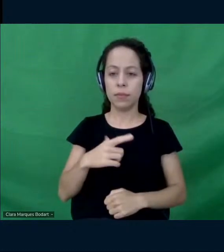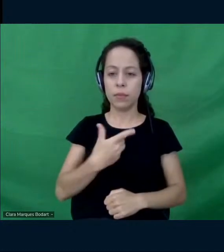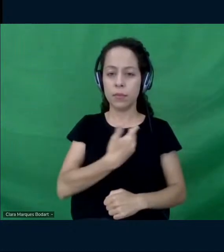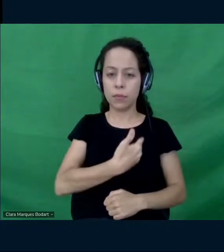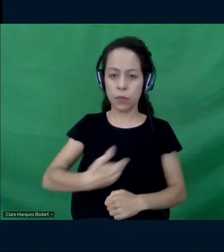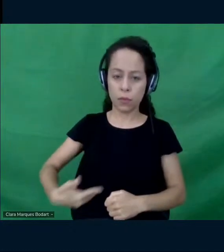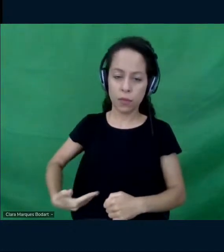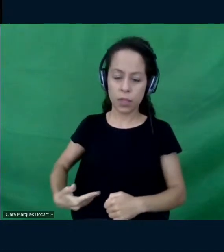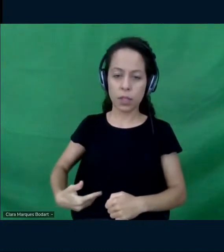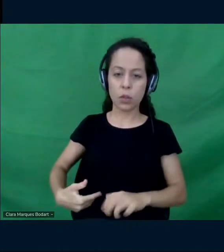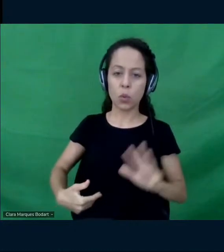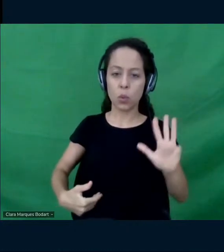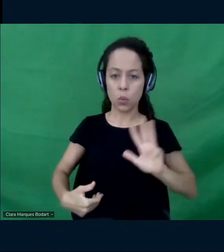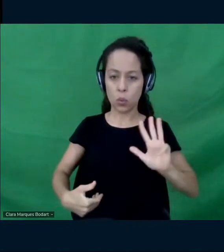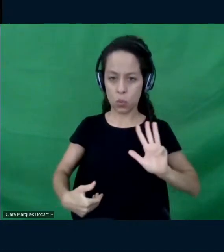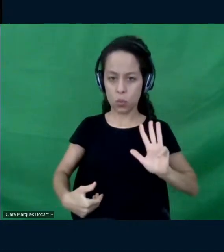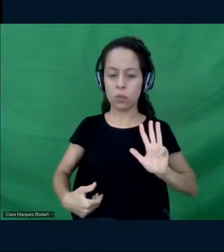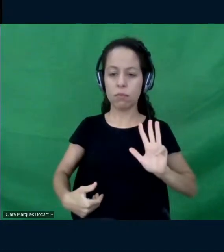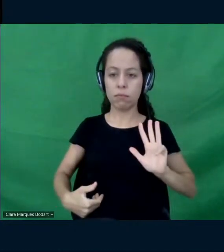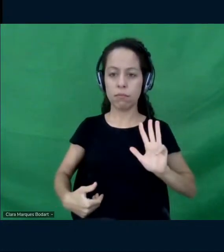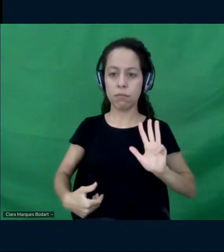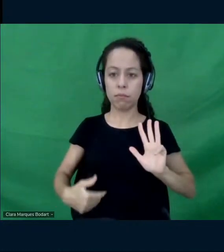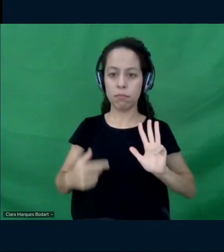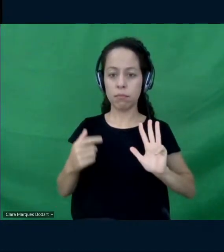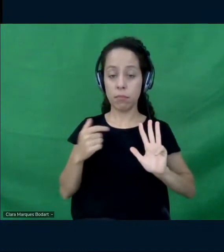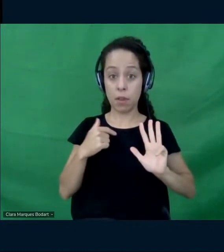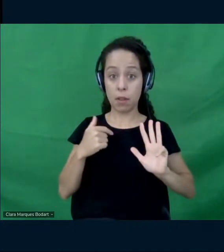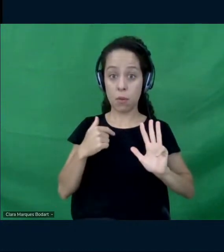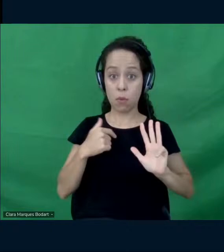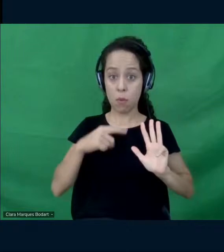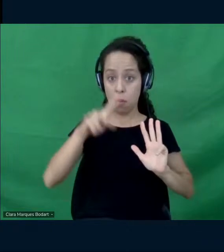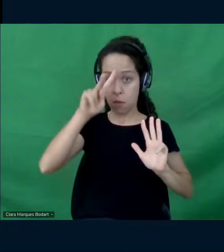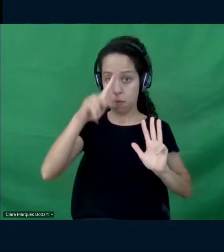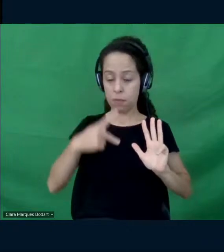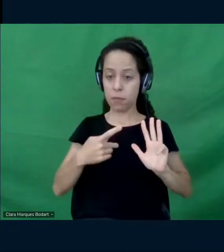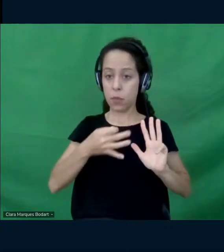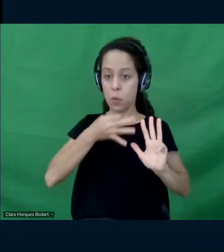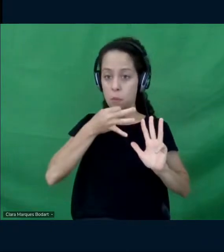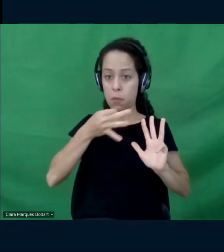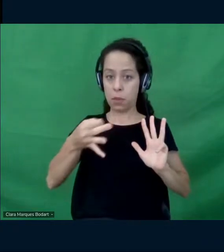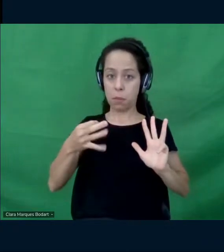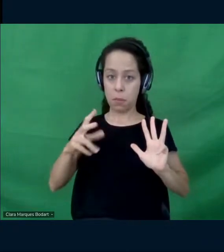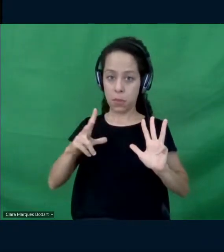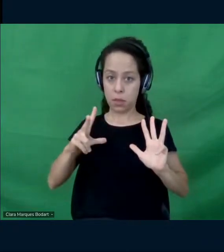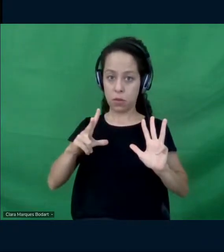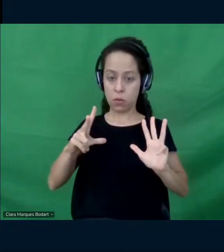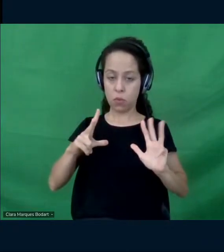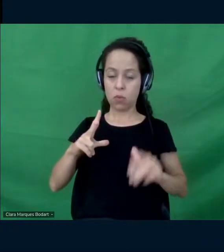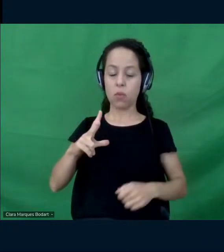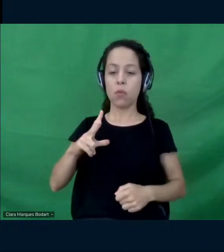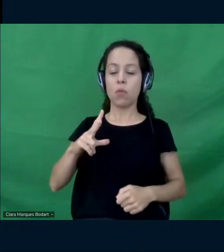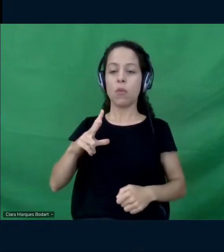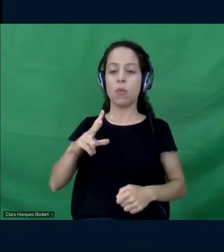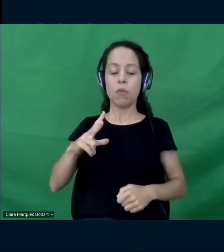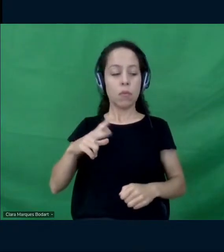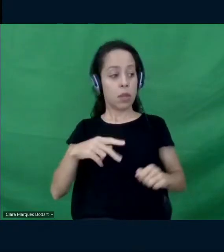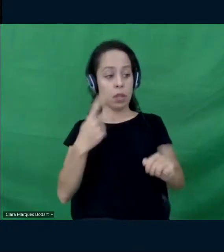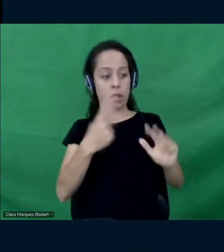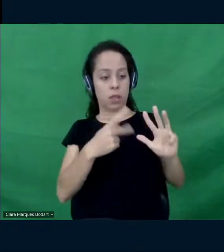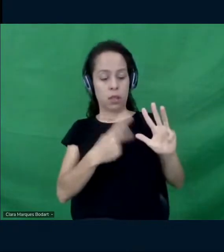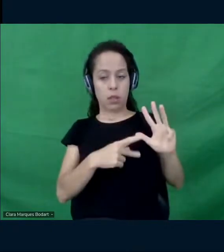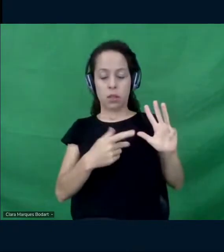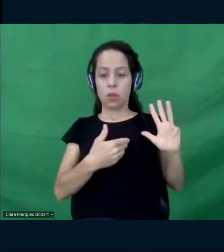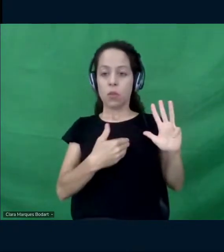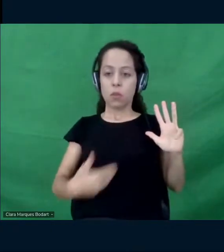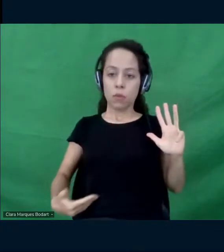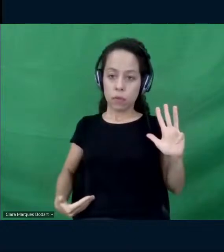Lula, a minha apreciação pessoal do governo Lula do ano passado, né, eu, como pesquisadora do